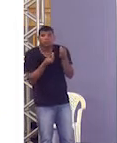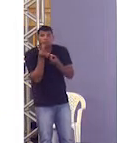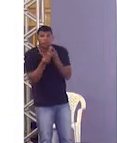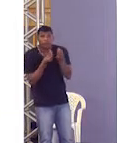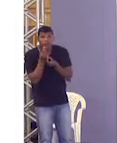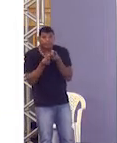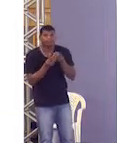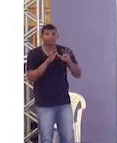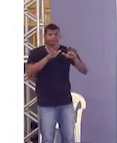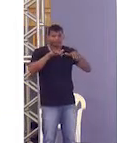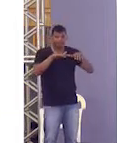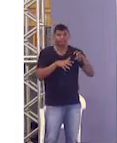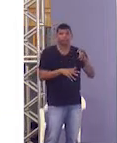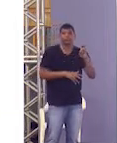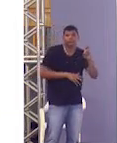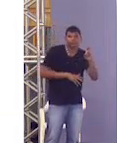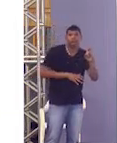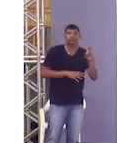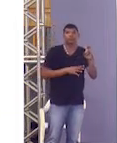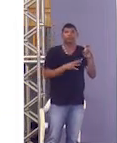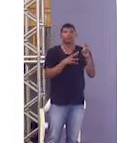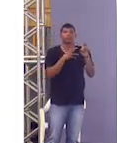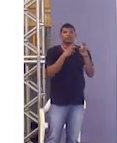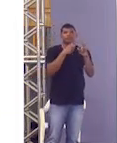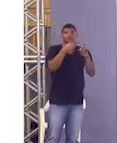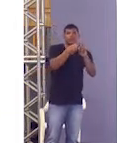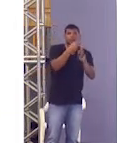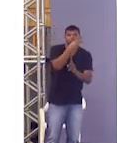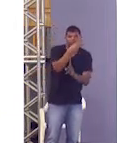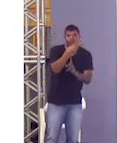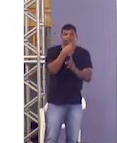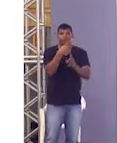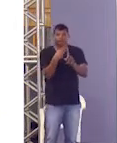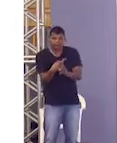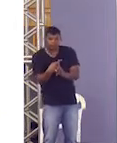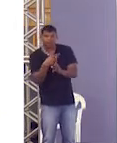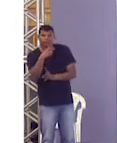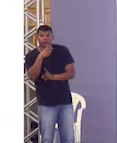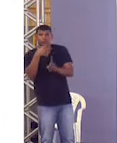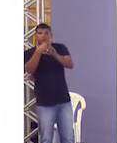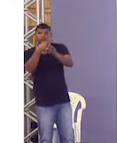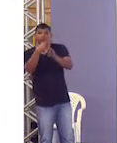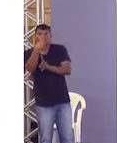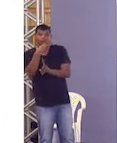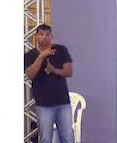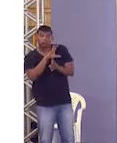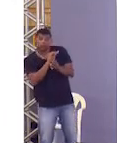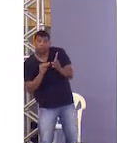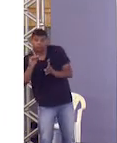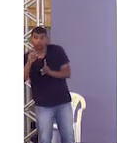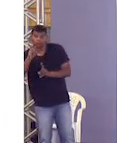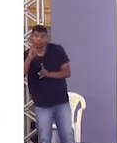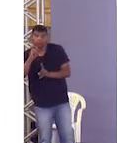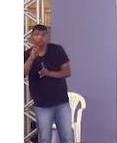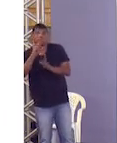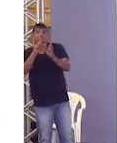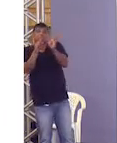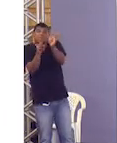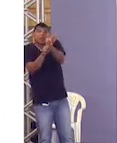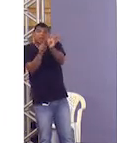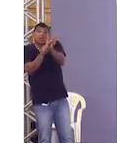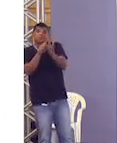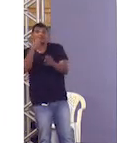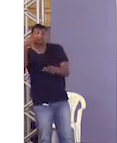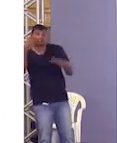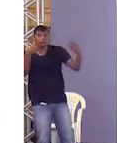e subtrai os expoentes. Na multiplicação, repete a base e soma os